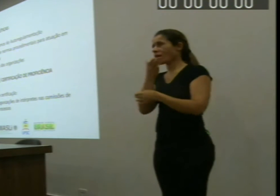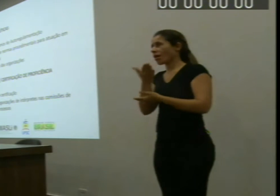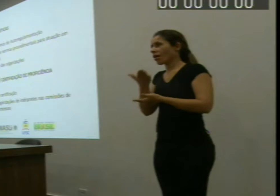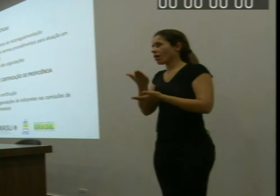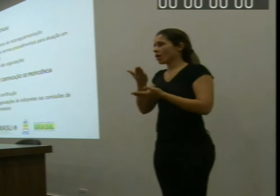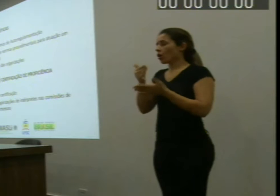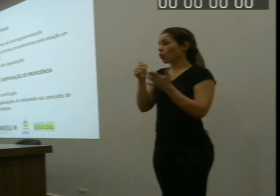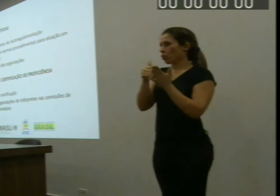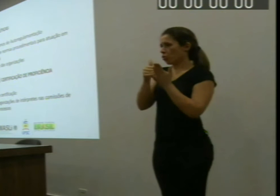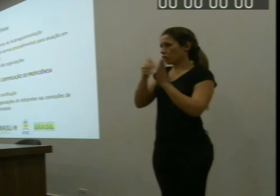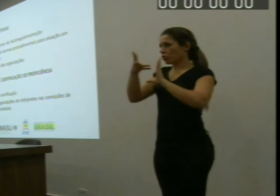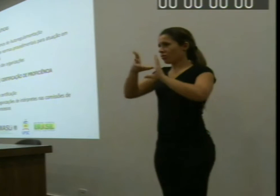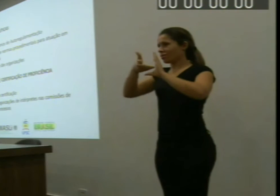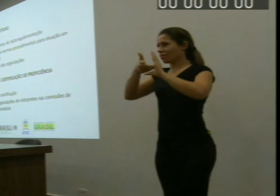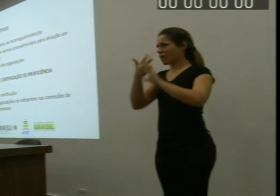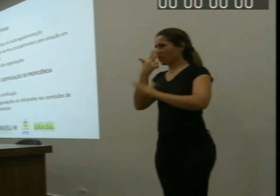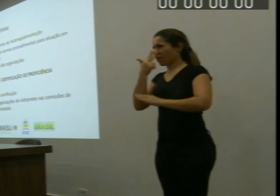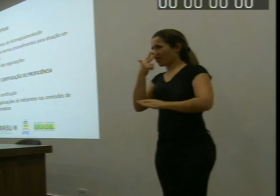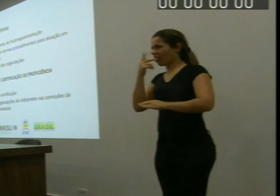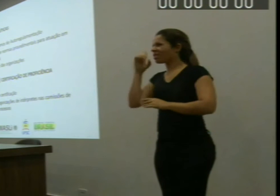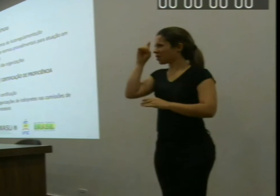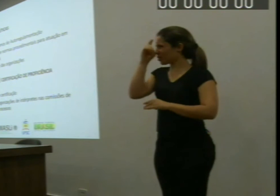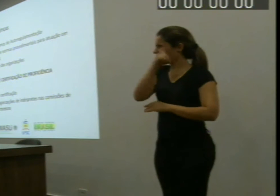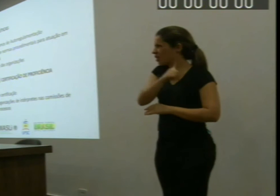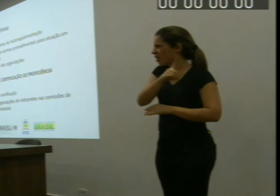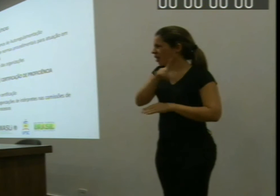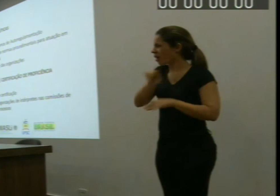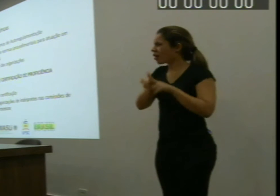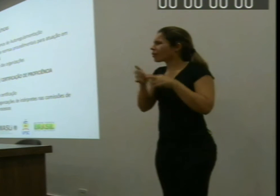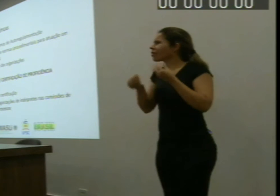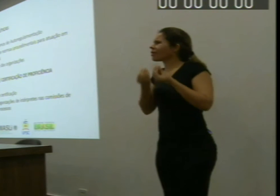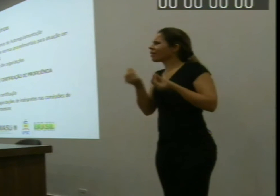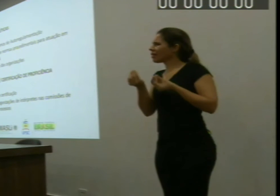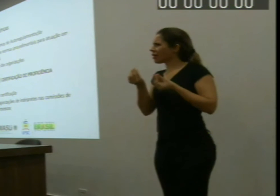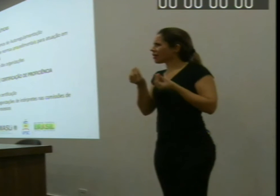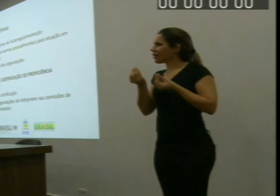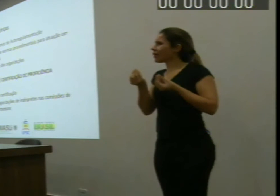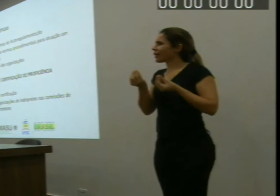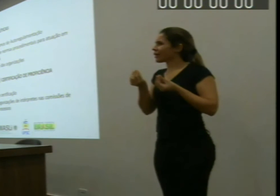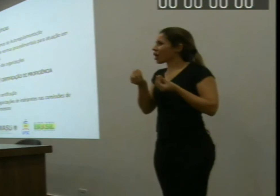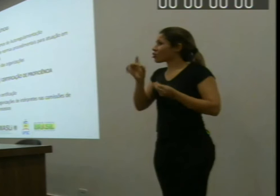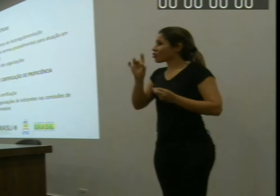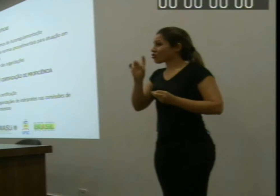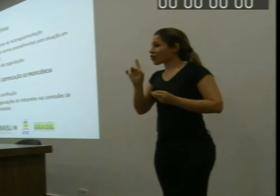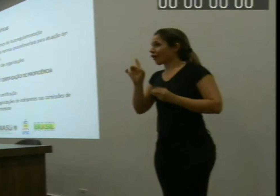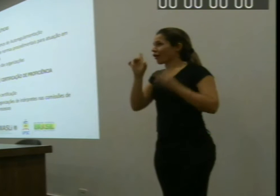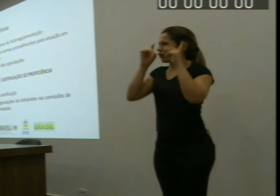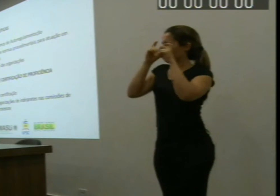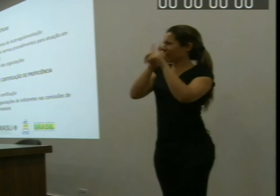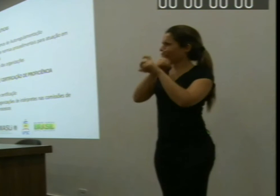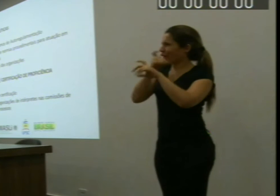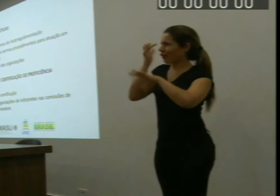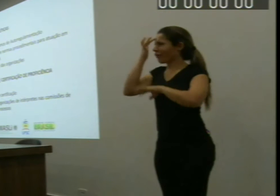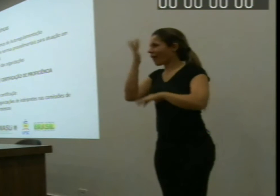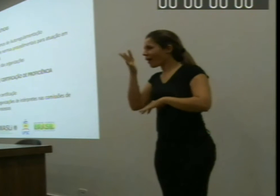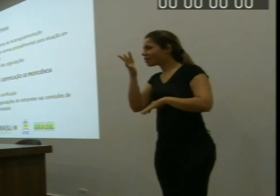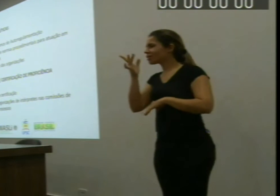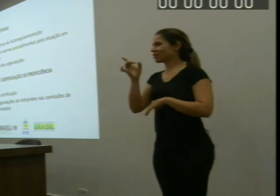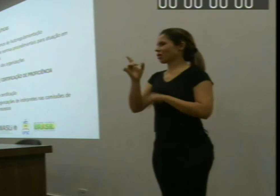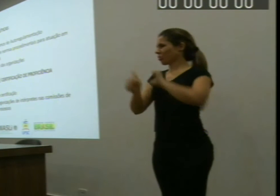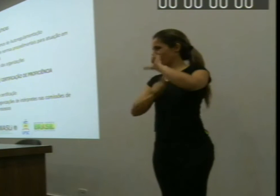de dificuldade foi um pouco maior mas a gente só avalia grau de dificuldade Será que é só grau de dificuldade que a gente precisa ser